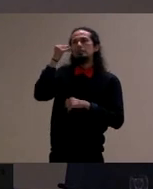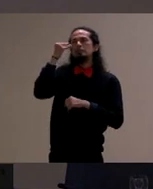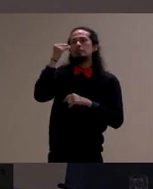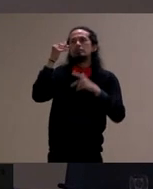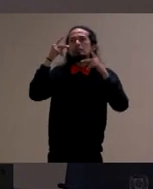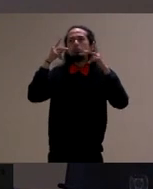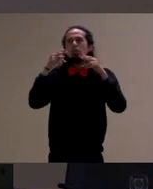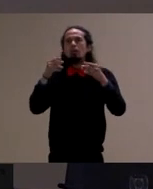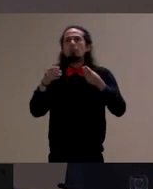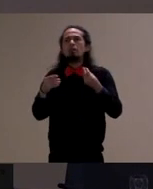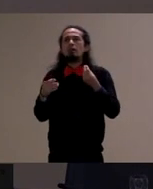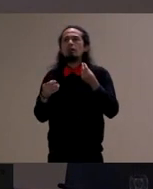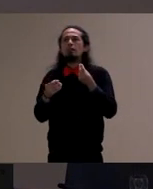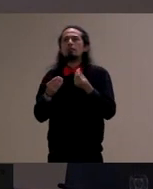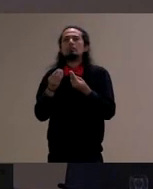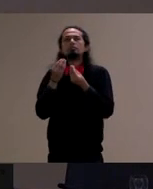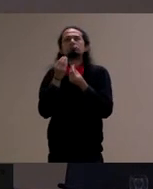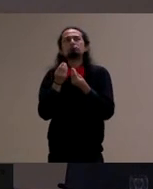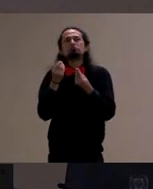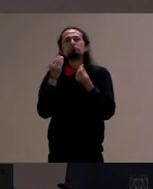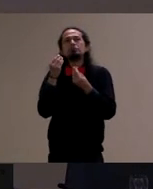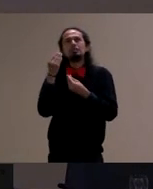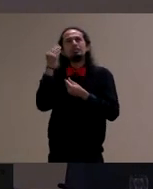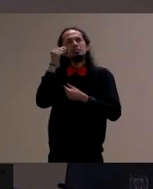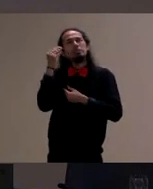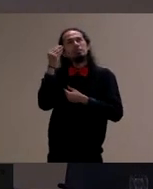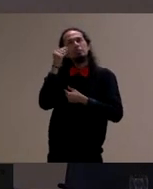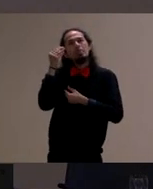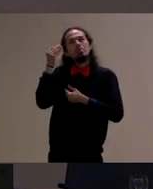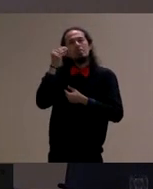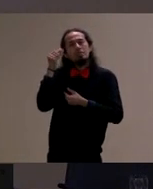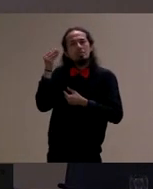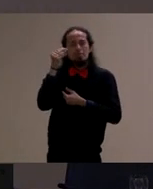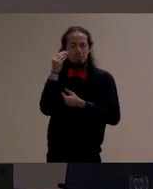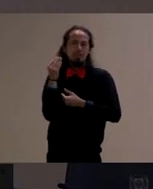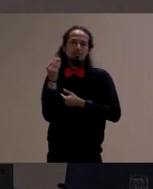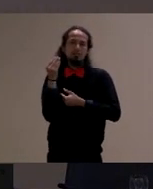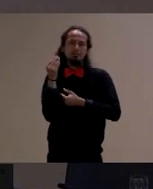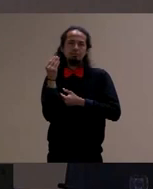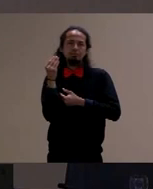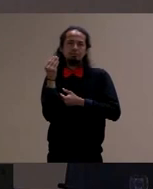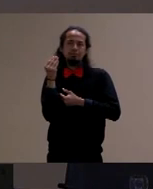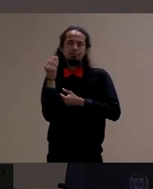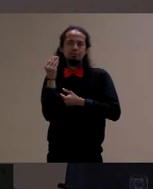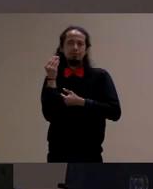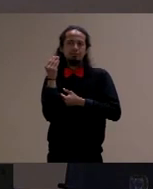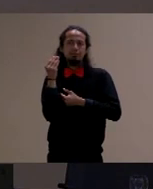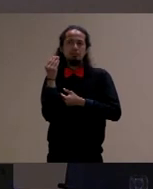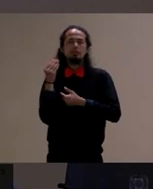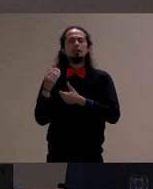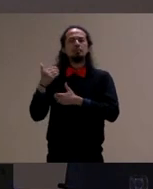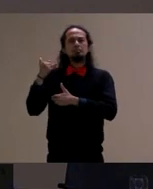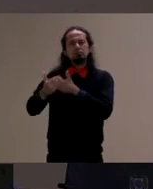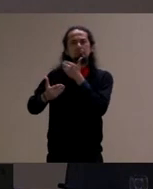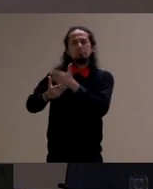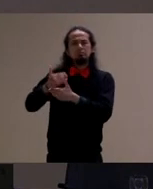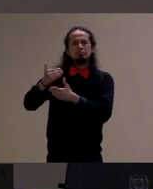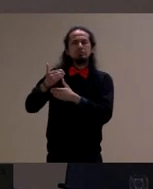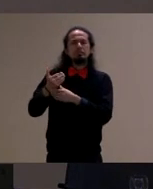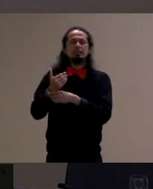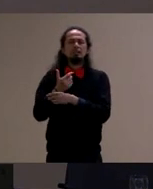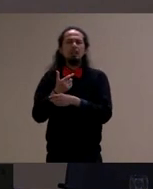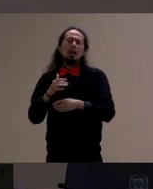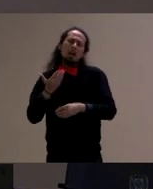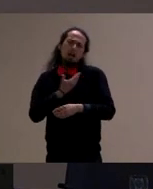e naquele momento né em 2016 escrevi junto com a Luciane Pandini e semeando